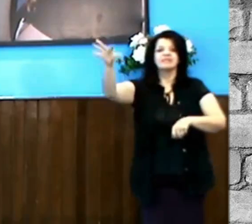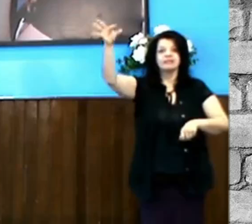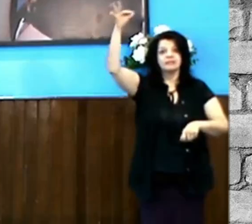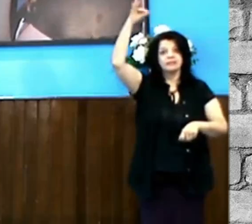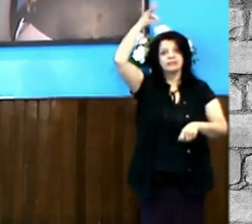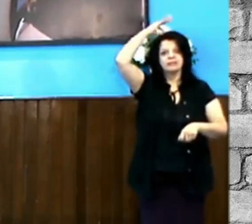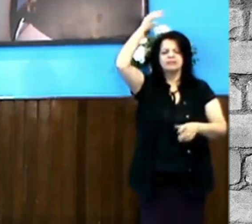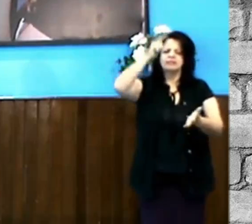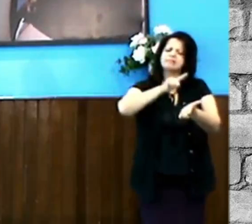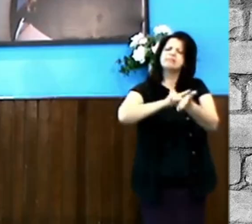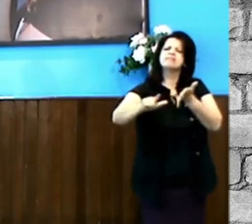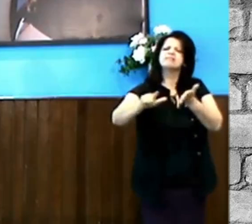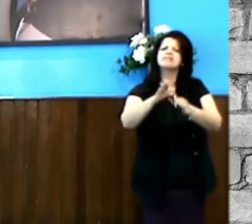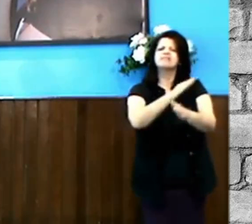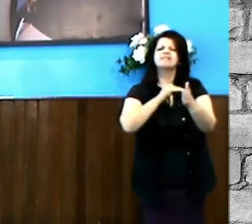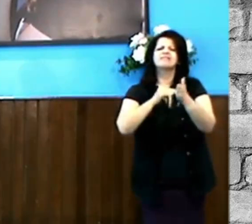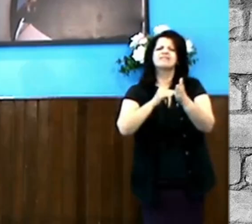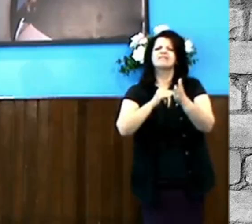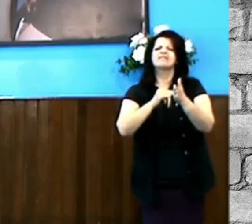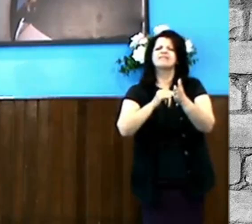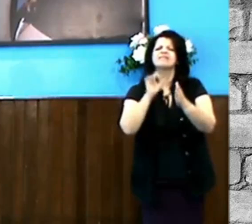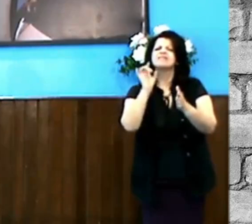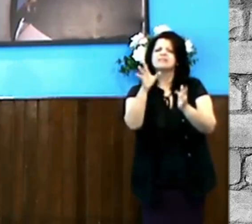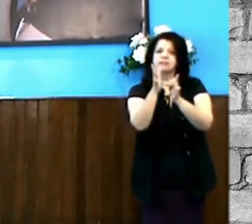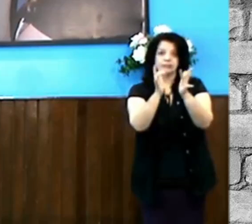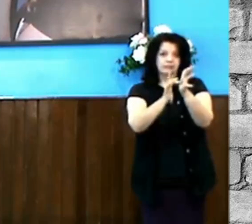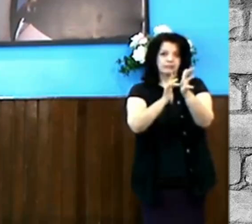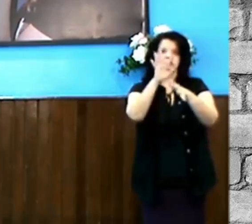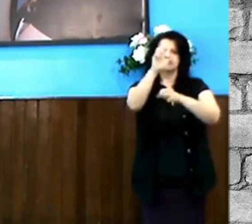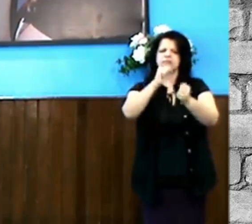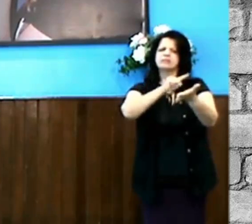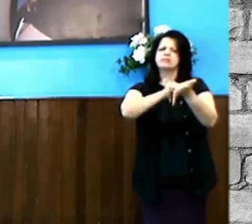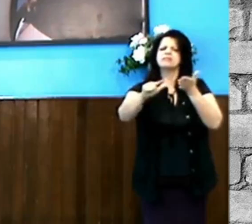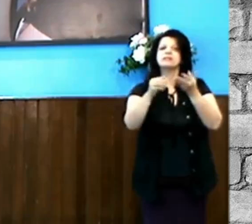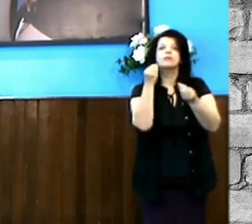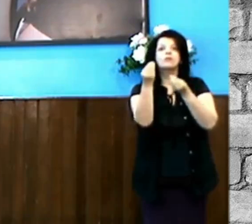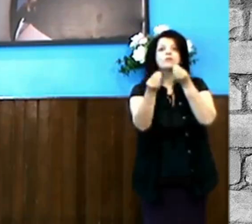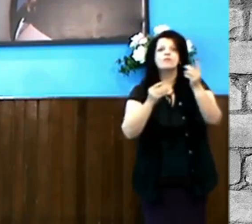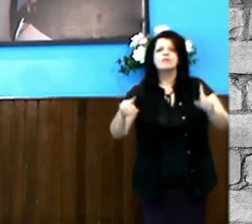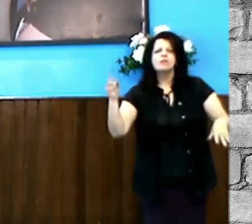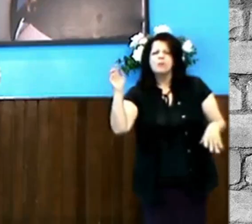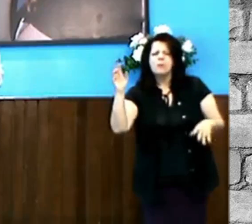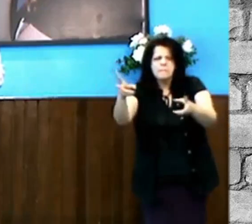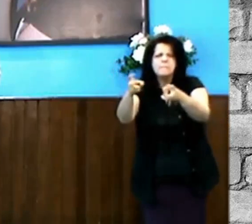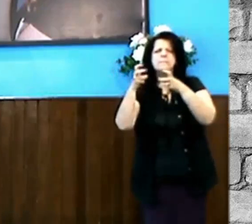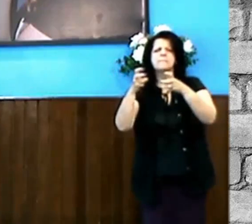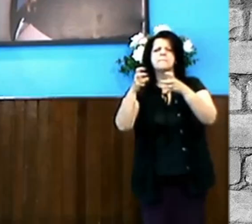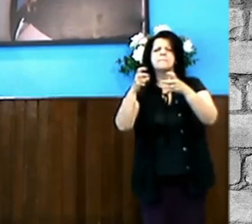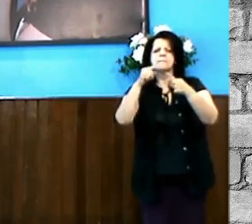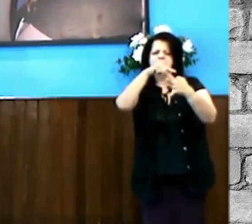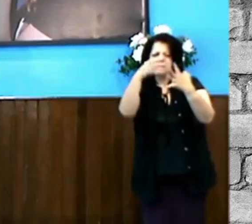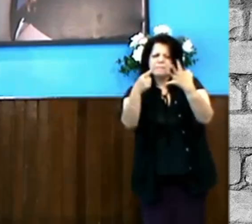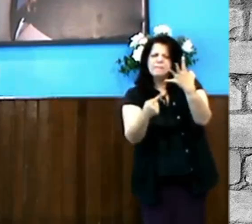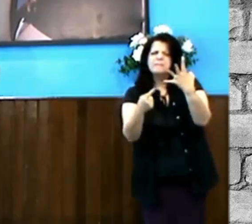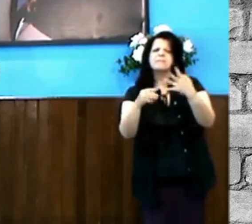purificar delas. E essa purificação só o Senhor Jesus pode fazer na nossa vida. Mas como identificar toxinas espirituais? Eu sempre gosto de lembrar